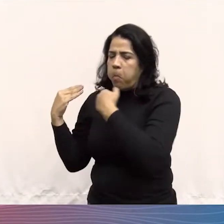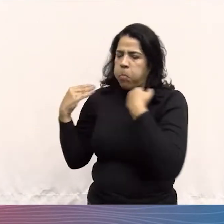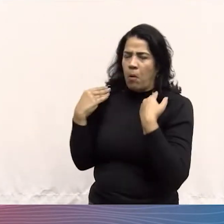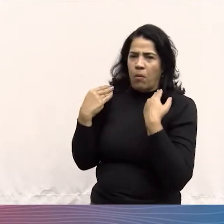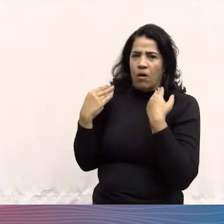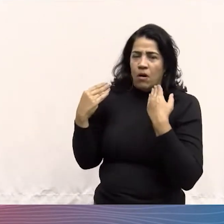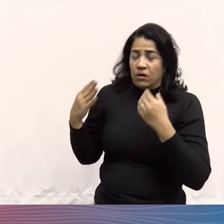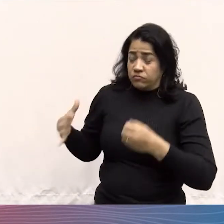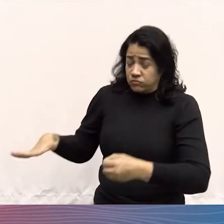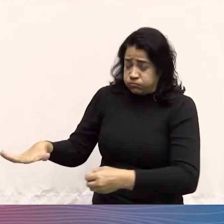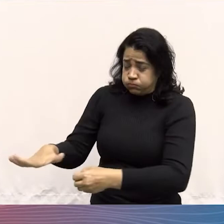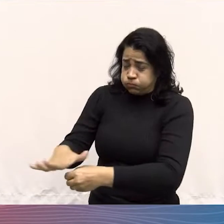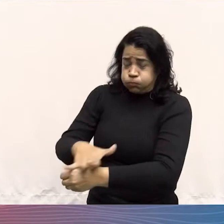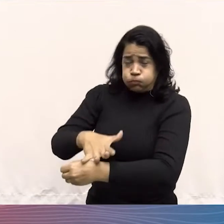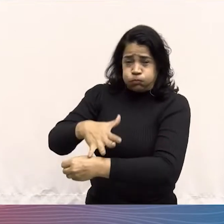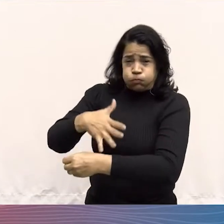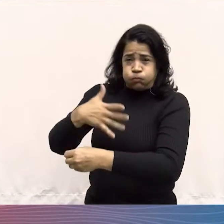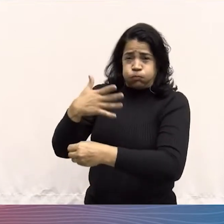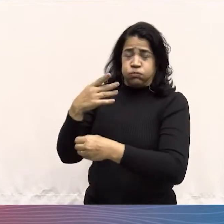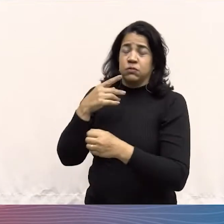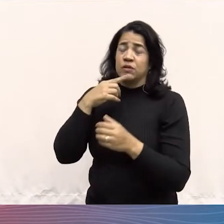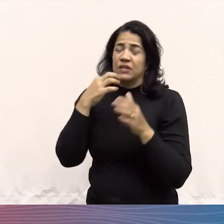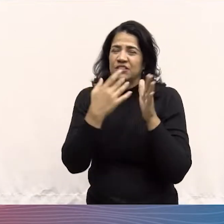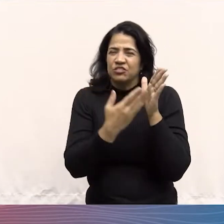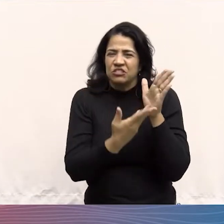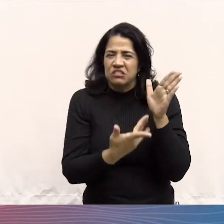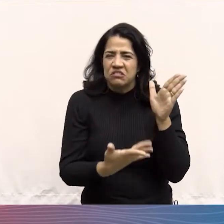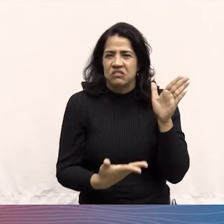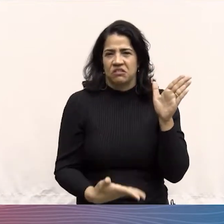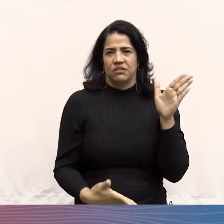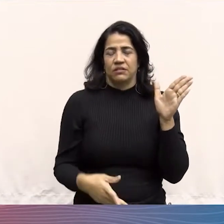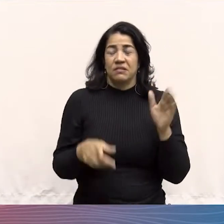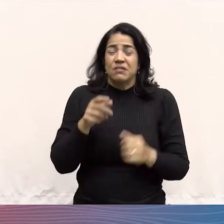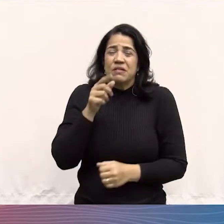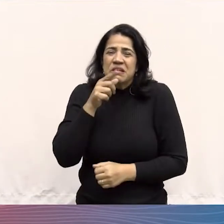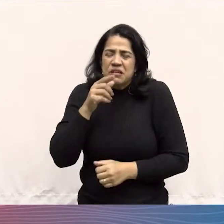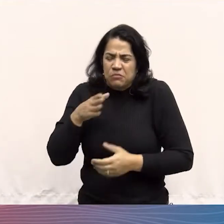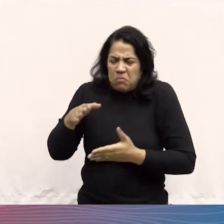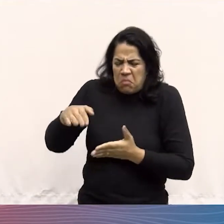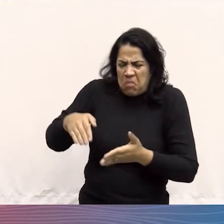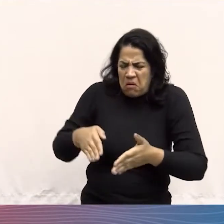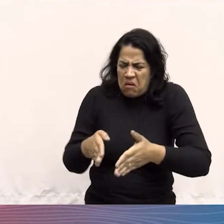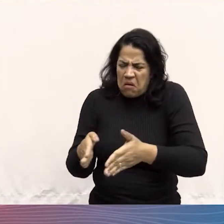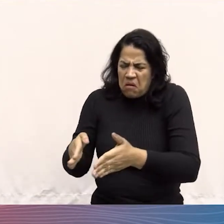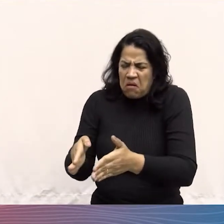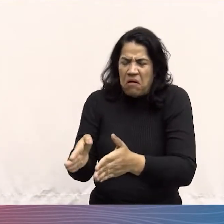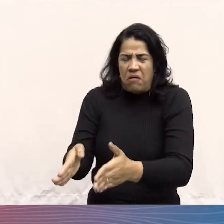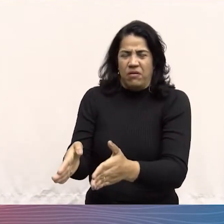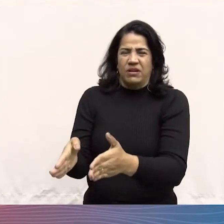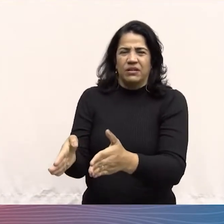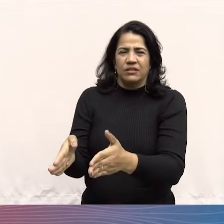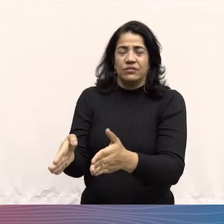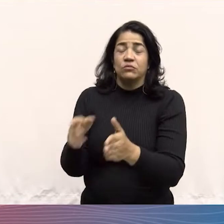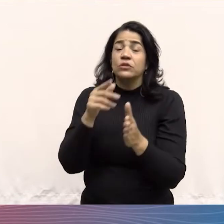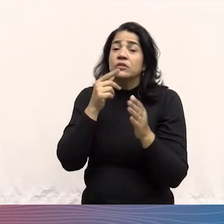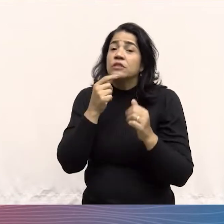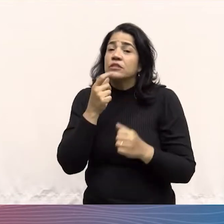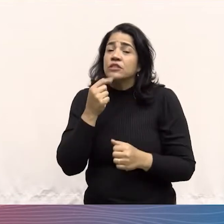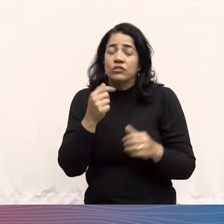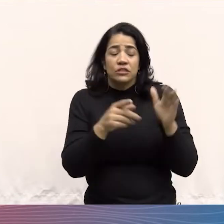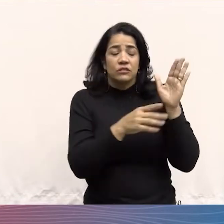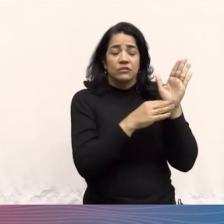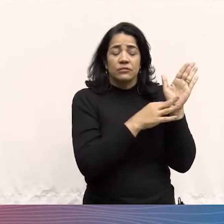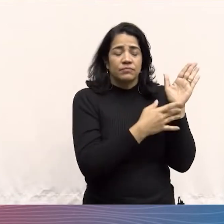dos cavalos. Rio de sangue, tanta gente morta, né? Até os freios